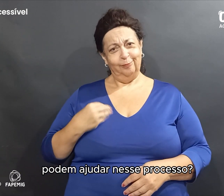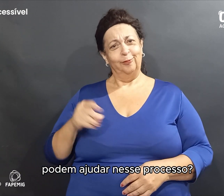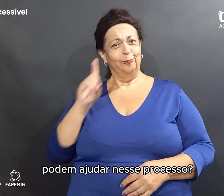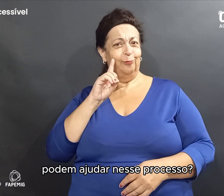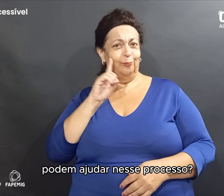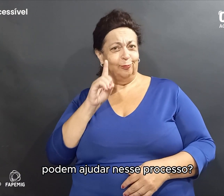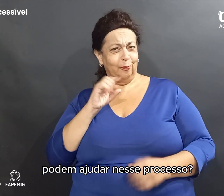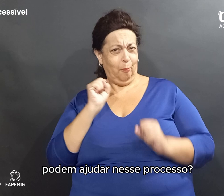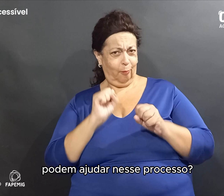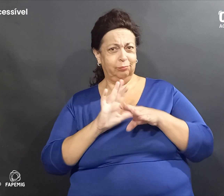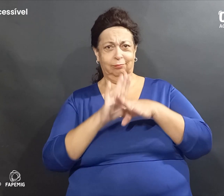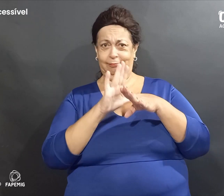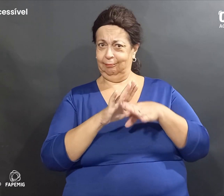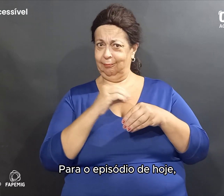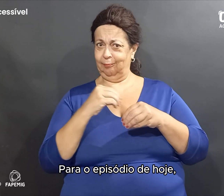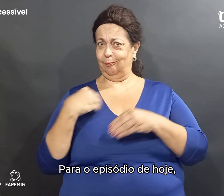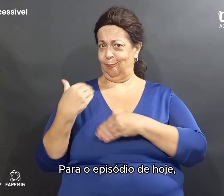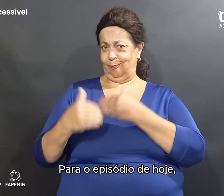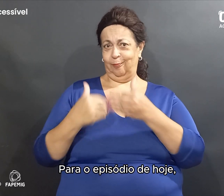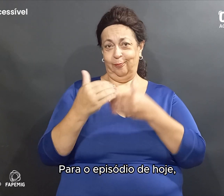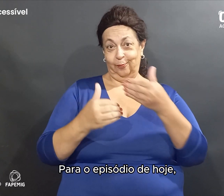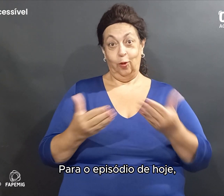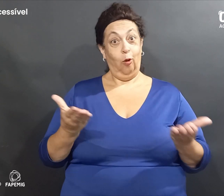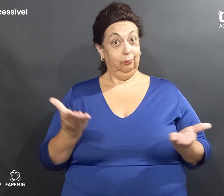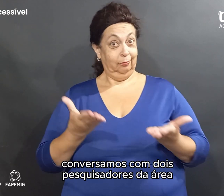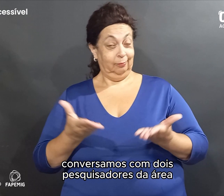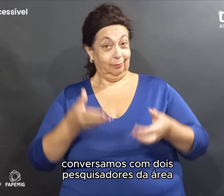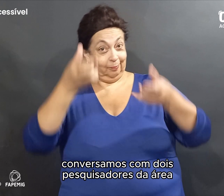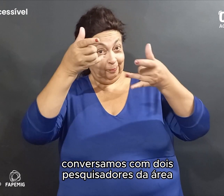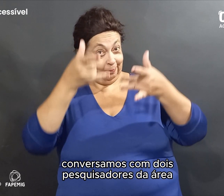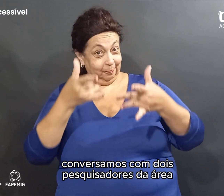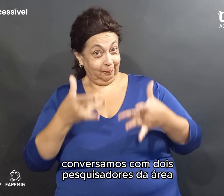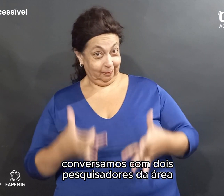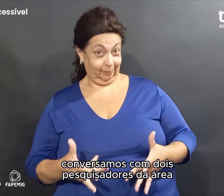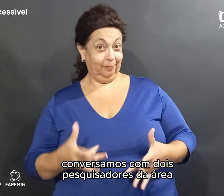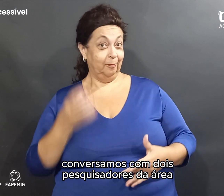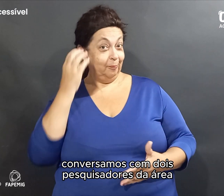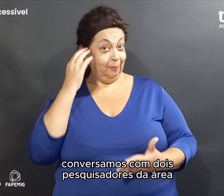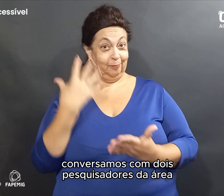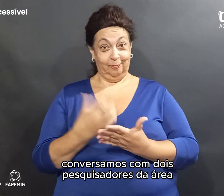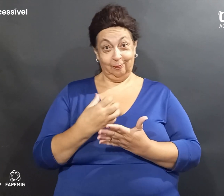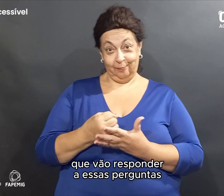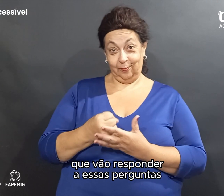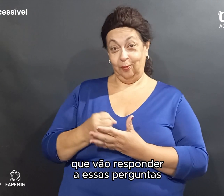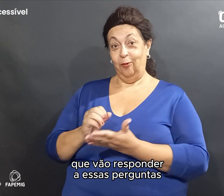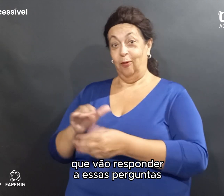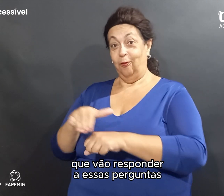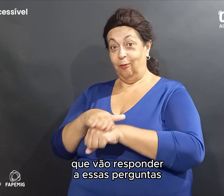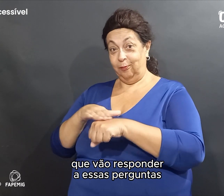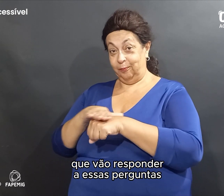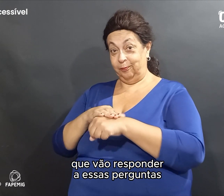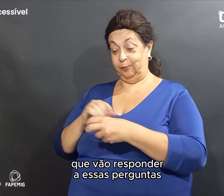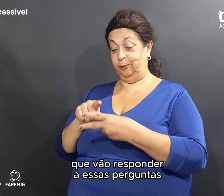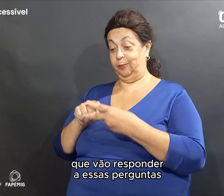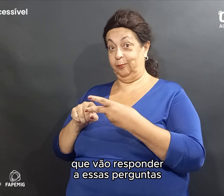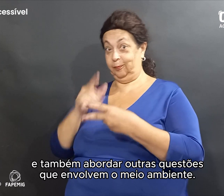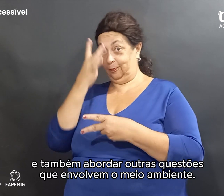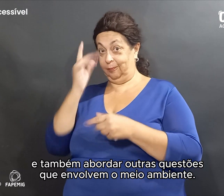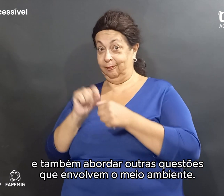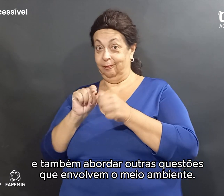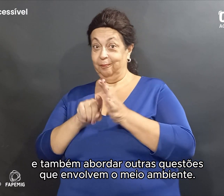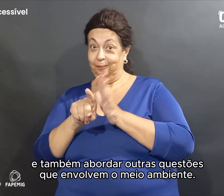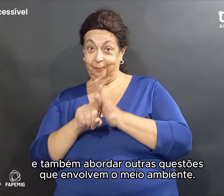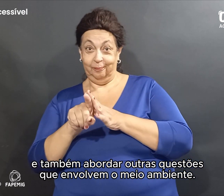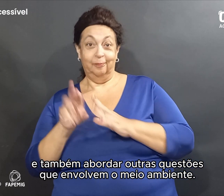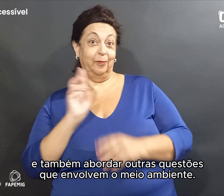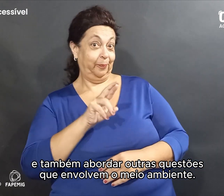podem ajudar nesse processo? Para o episódio de hoje, conversamos com 2 pesquisadores da área que vão responder a essas perguntas e